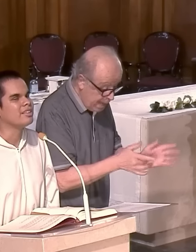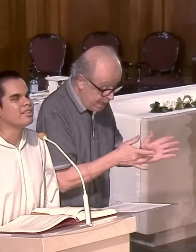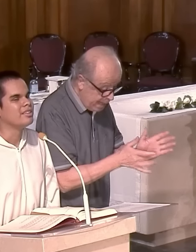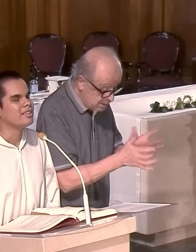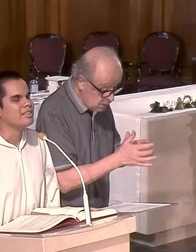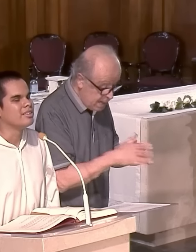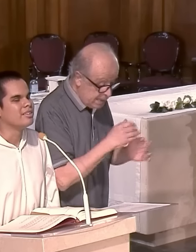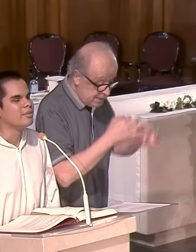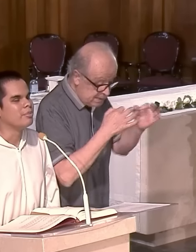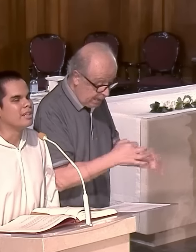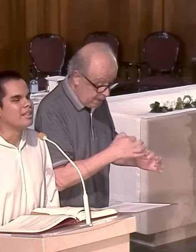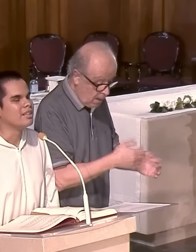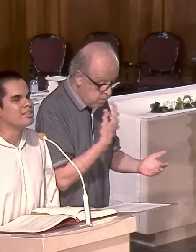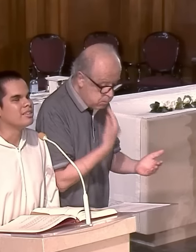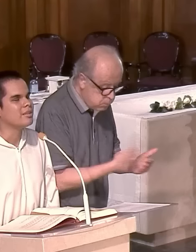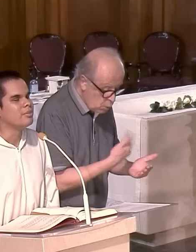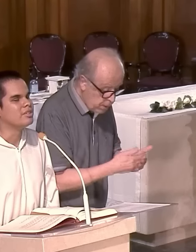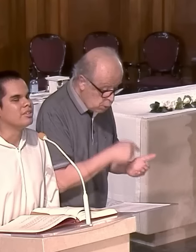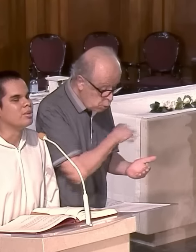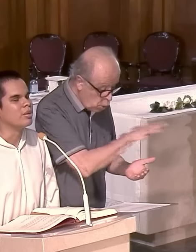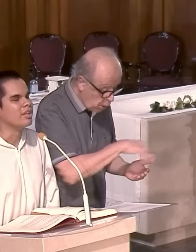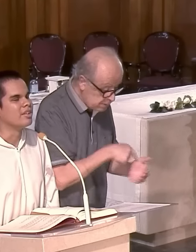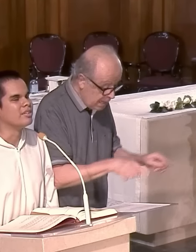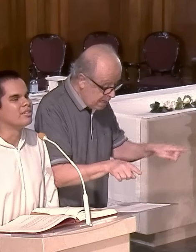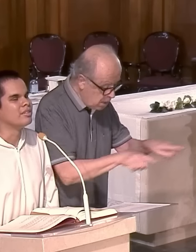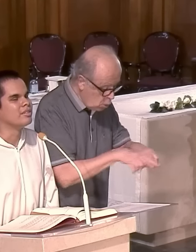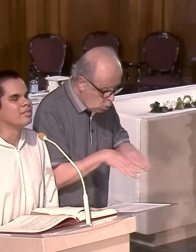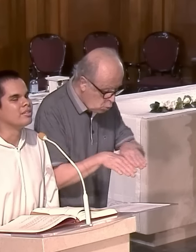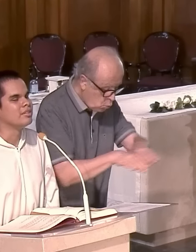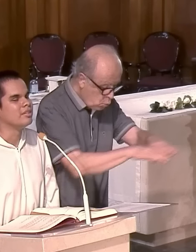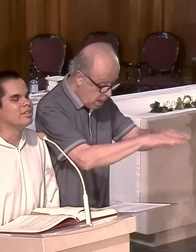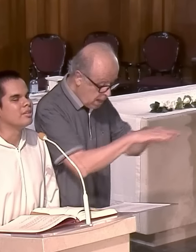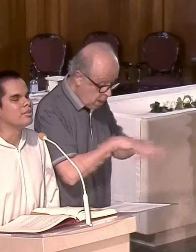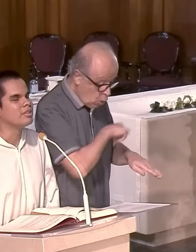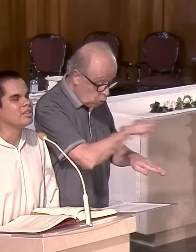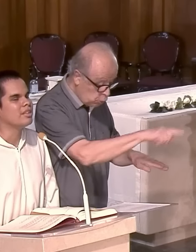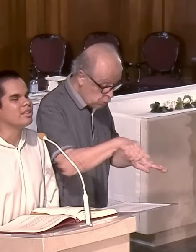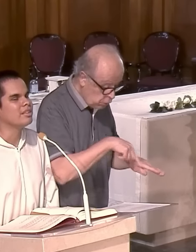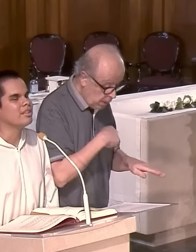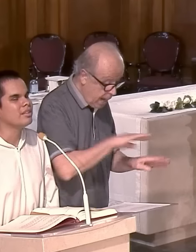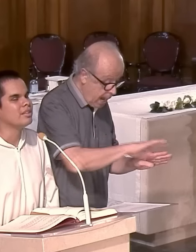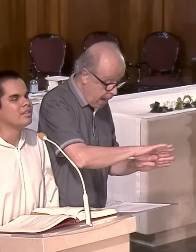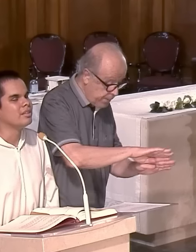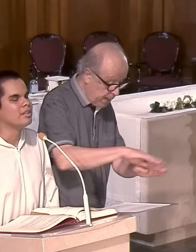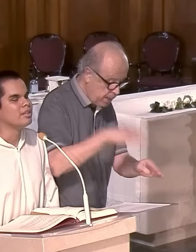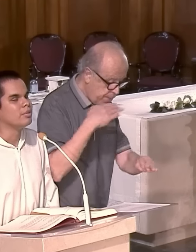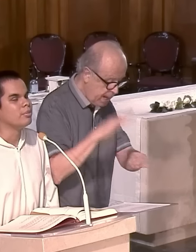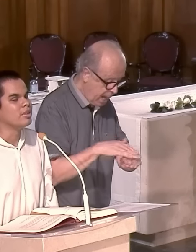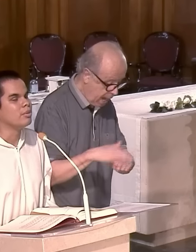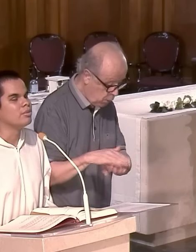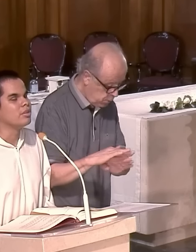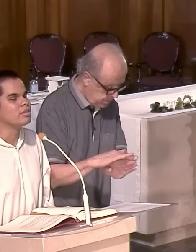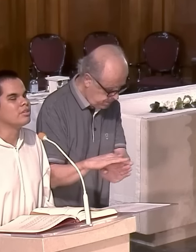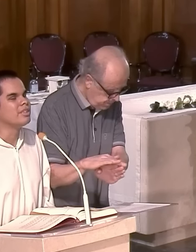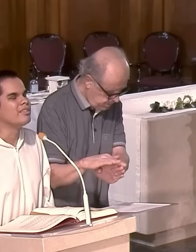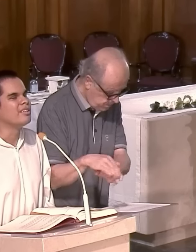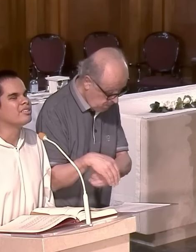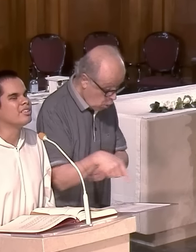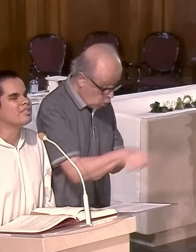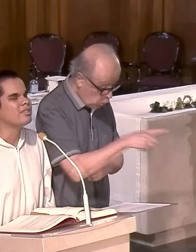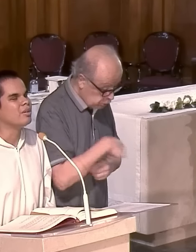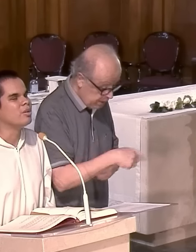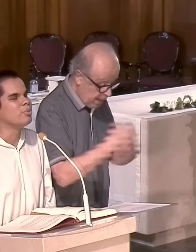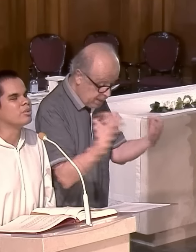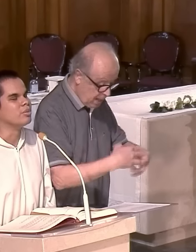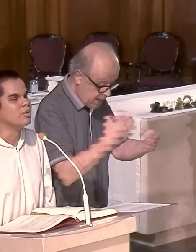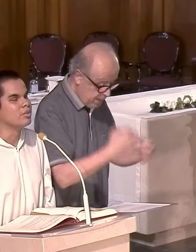gracia para alcanzar misericordia y encontrar gracia para un